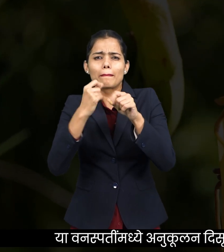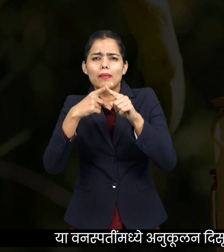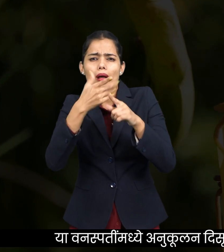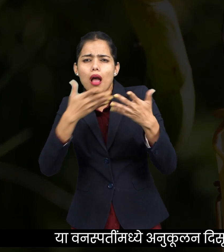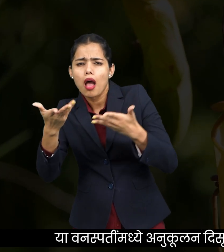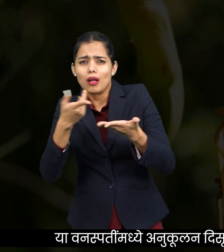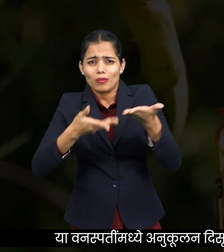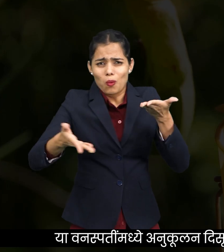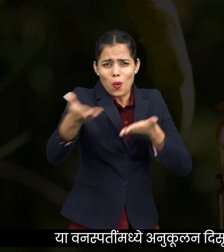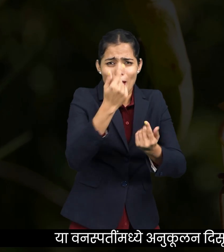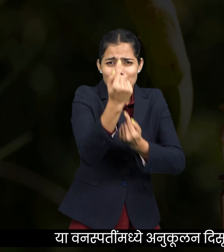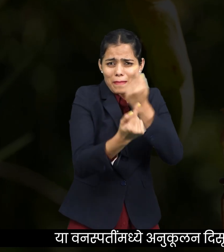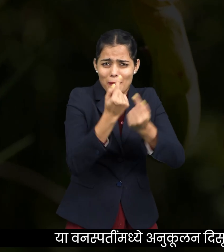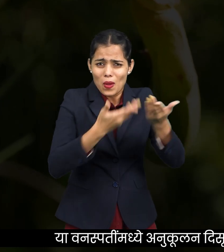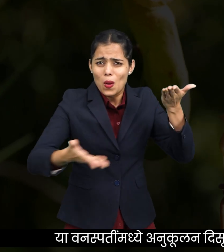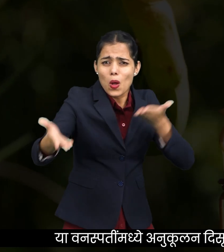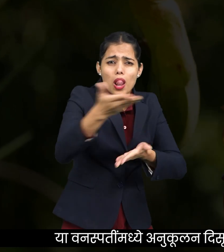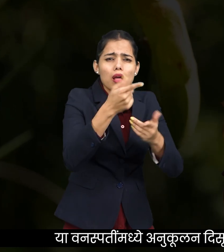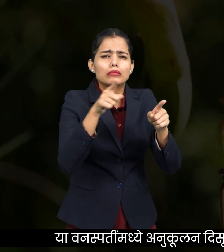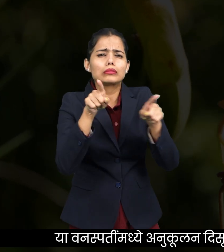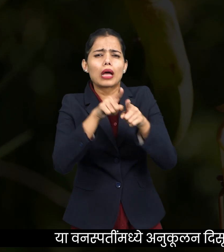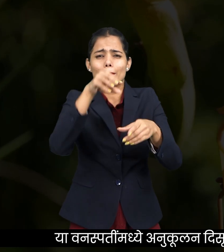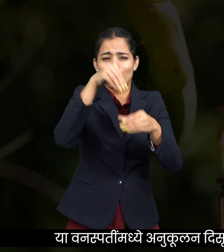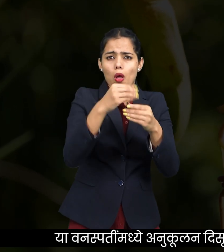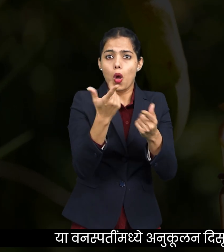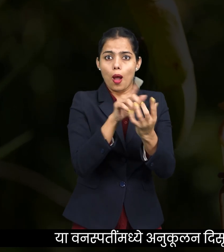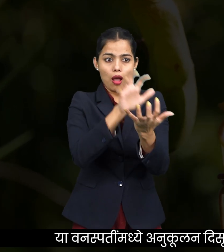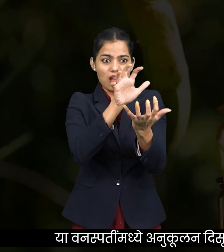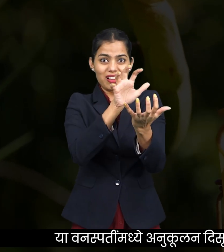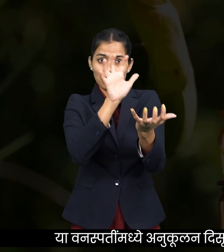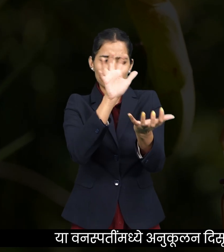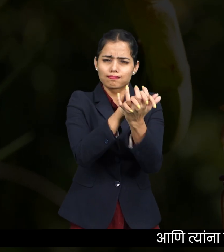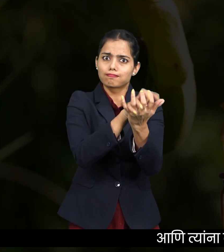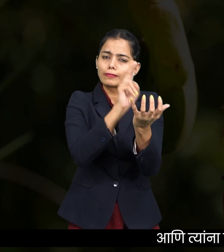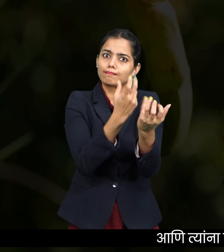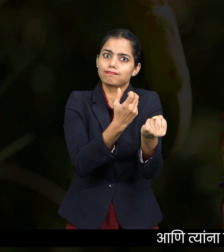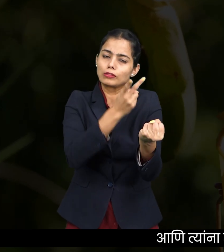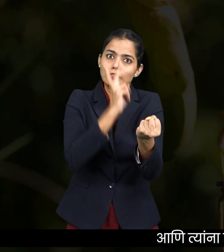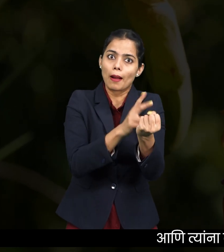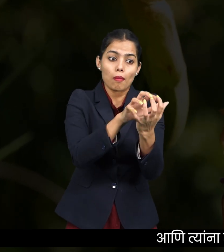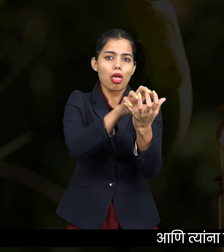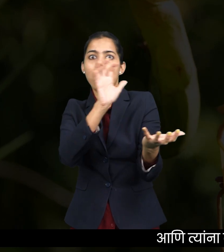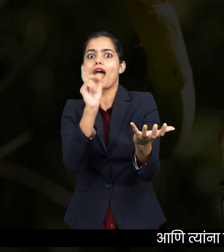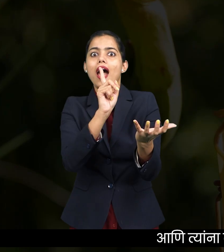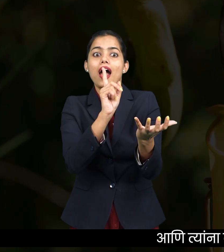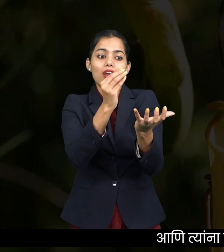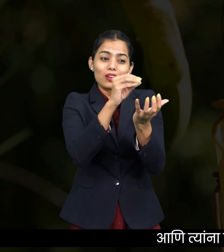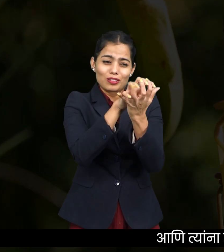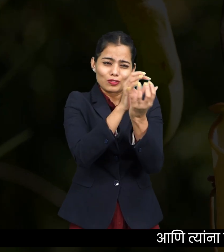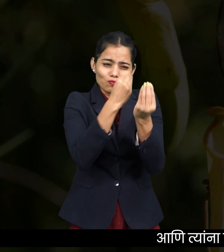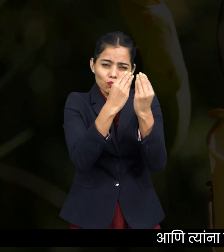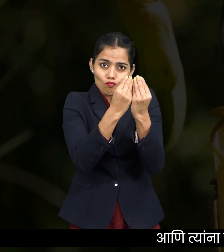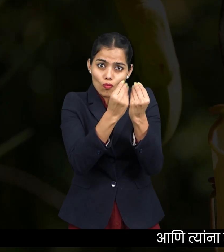या वनस्पतींमध्ये अनुकूलन दिसून येते जे कीटकांना आकर्षित करतात आणि त्यांना